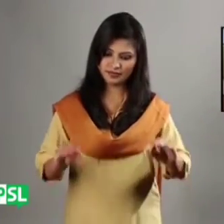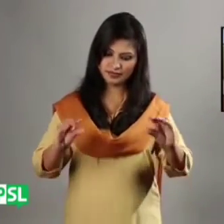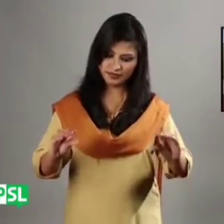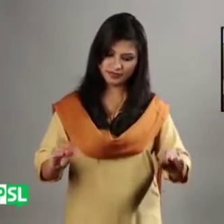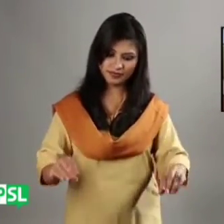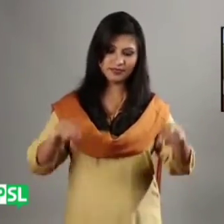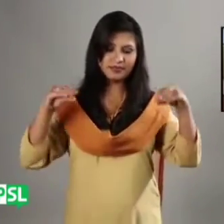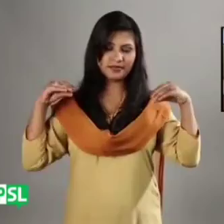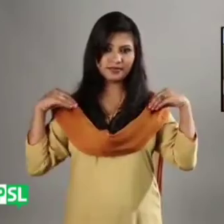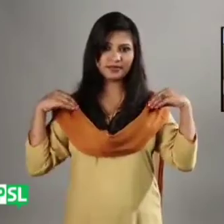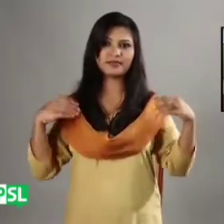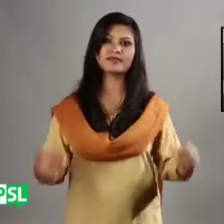कंबल.